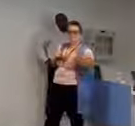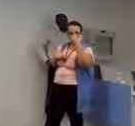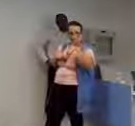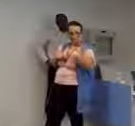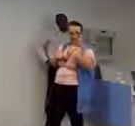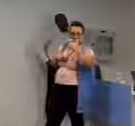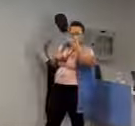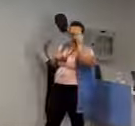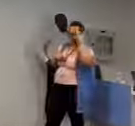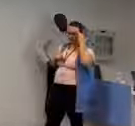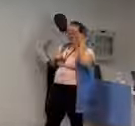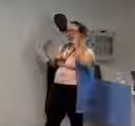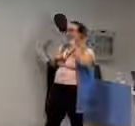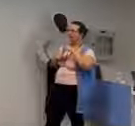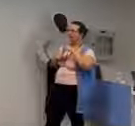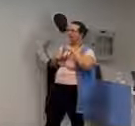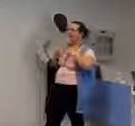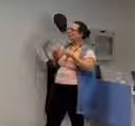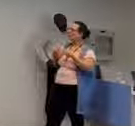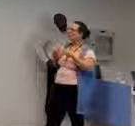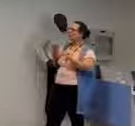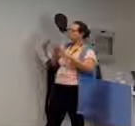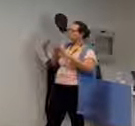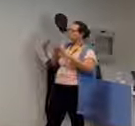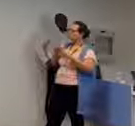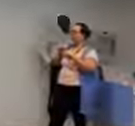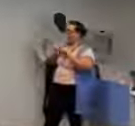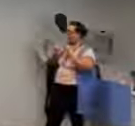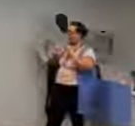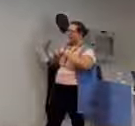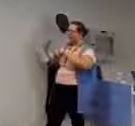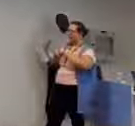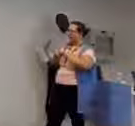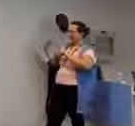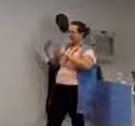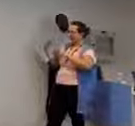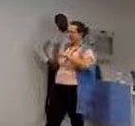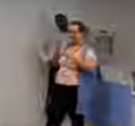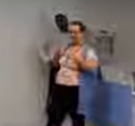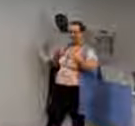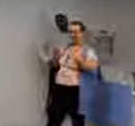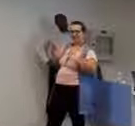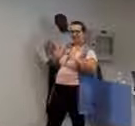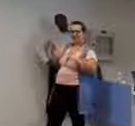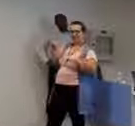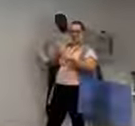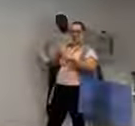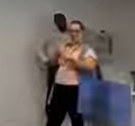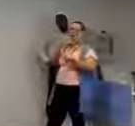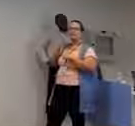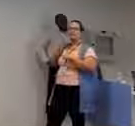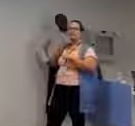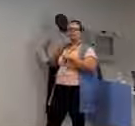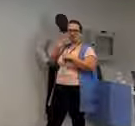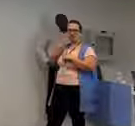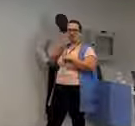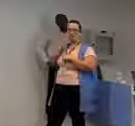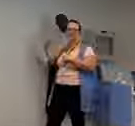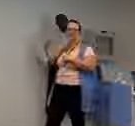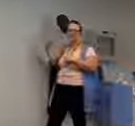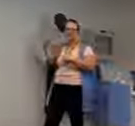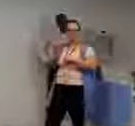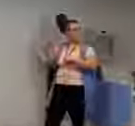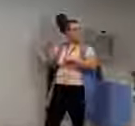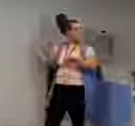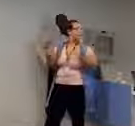mas como garantir para ser bem sucedido na implantação dessa série de tecnologias aí. Todo mundo está familiarizado com esses acrônimos